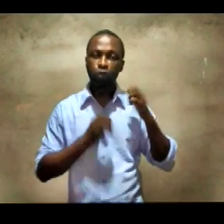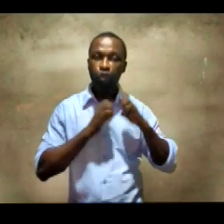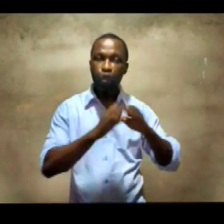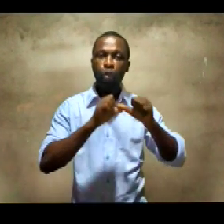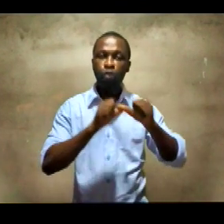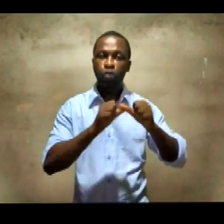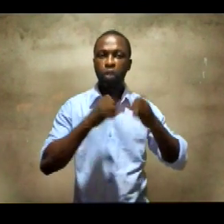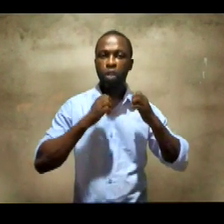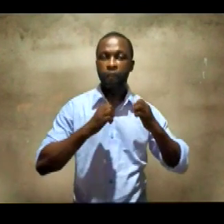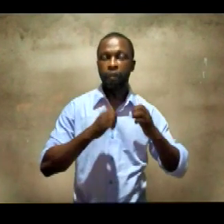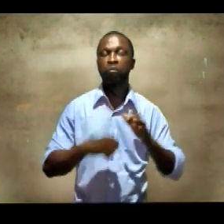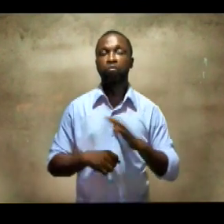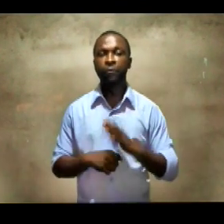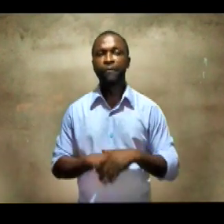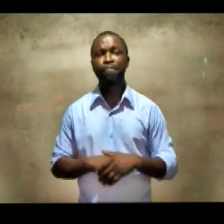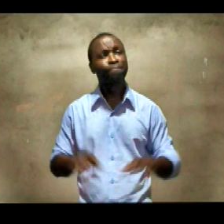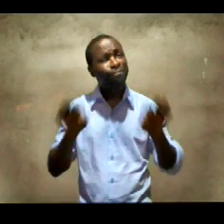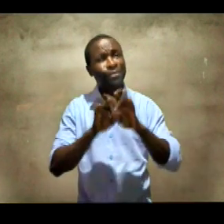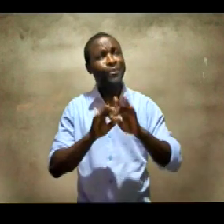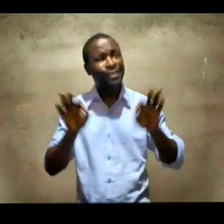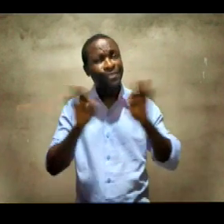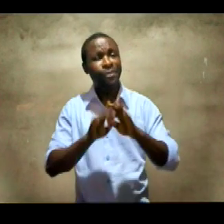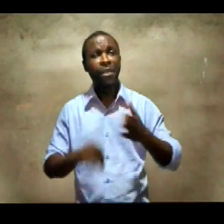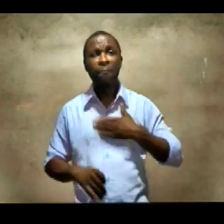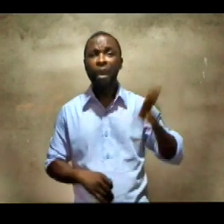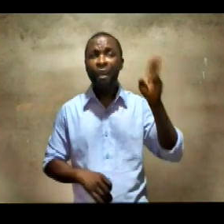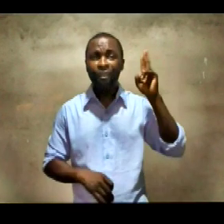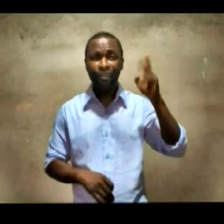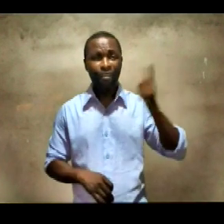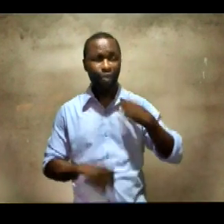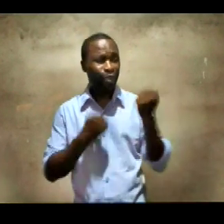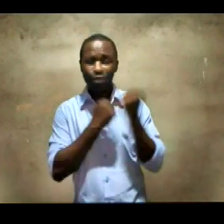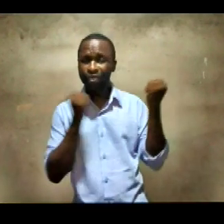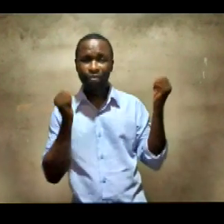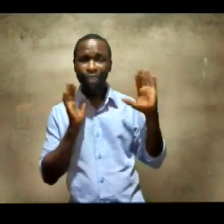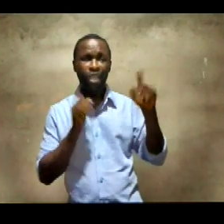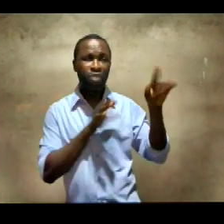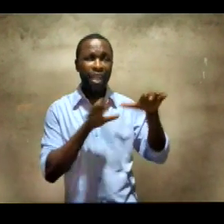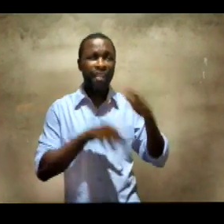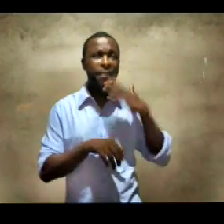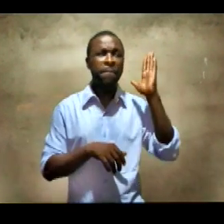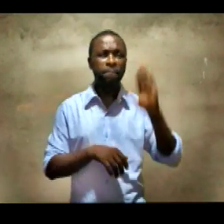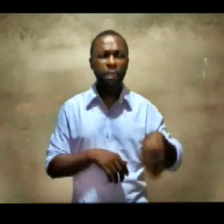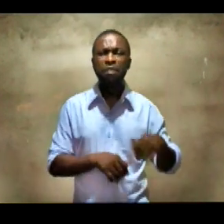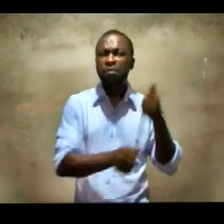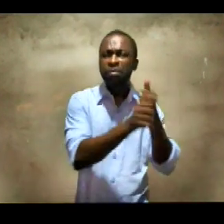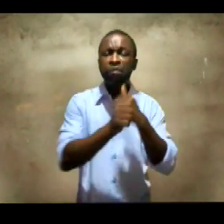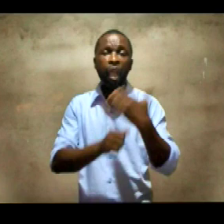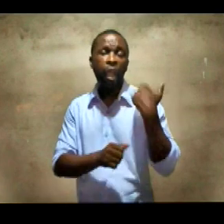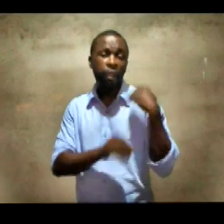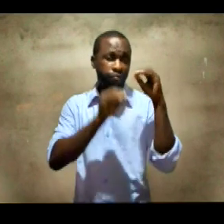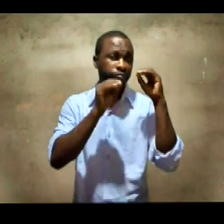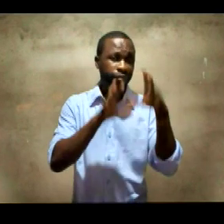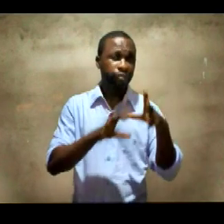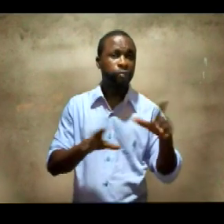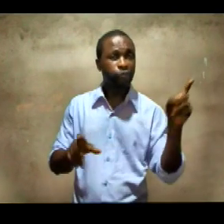revoir les pratiques aussi. Vraiment ça, c'est à revoir. C'est mon oncle, mais moi je dis qu'il est temps qu'on revoie les pratiques qui sont anciennes. La